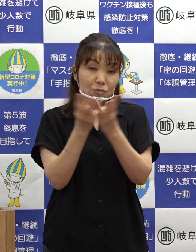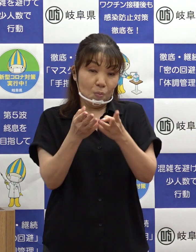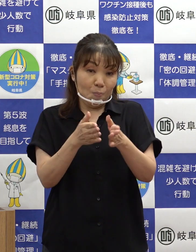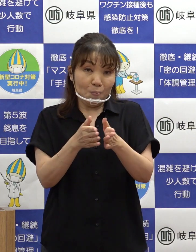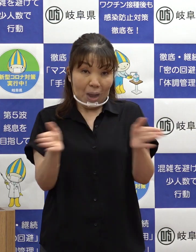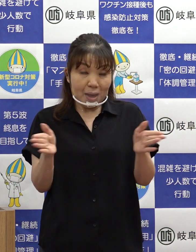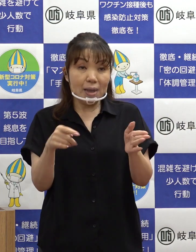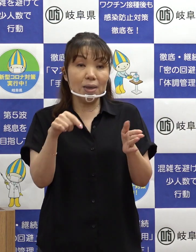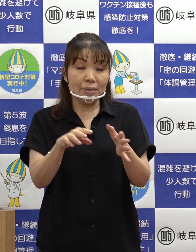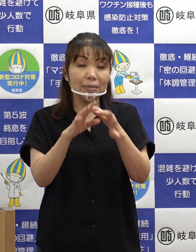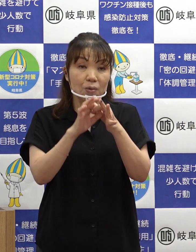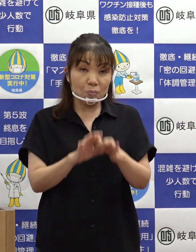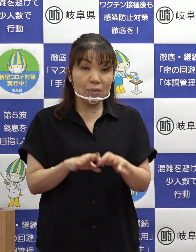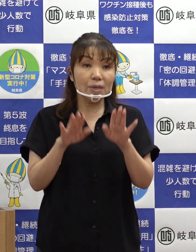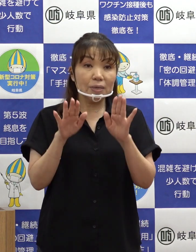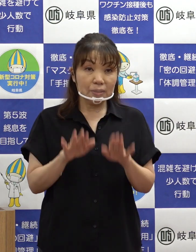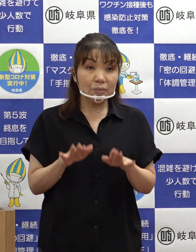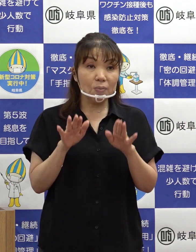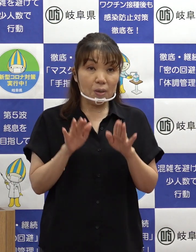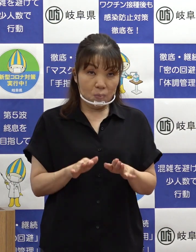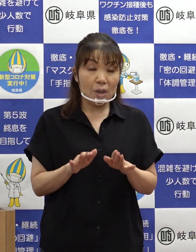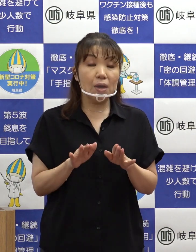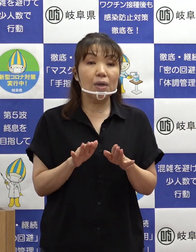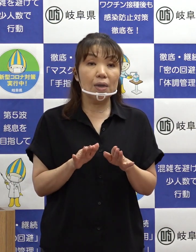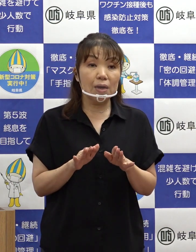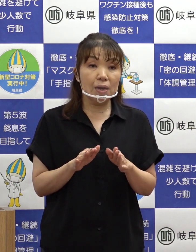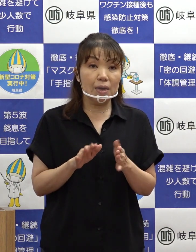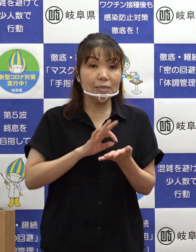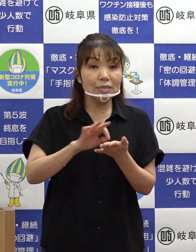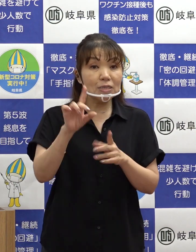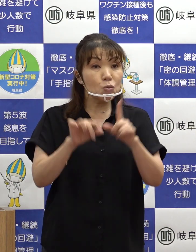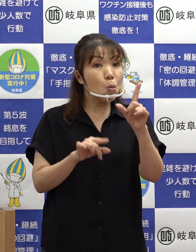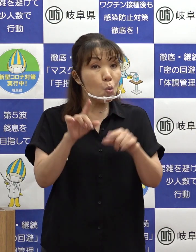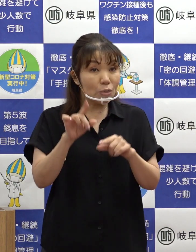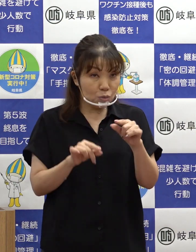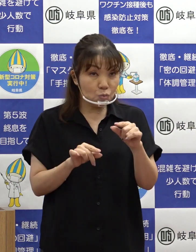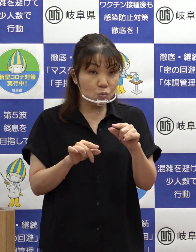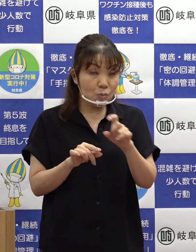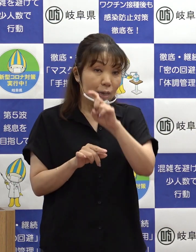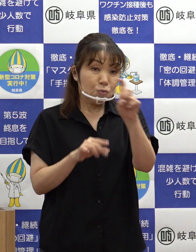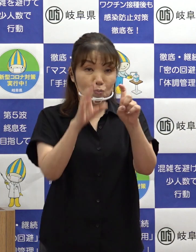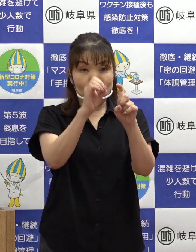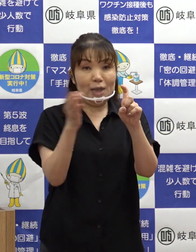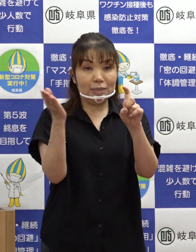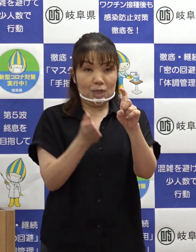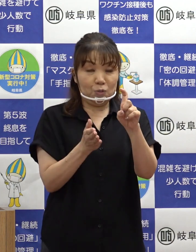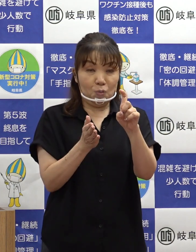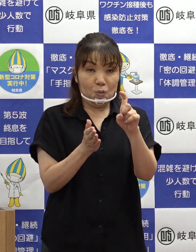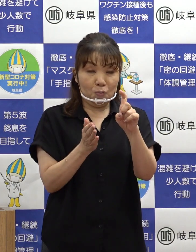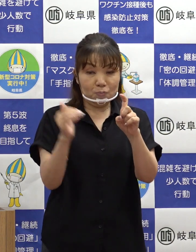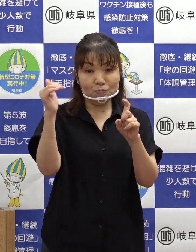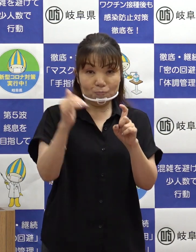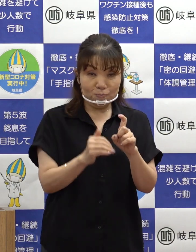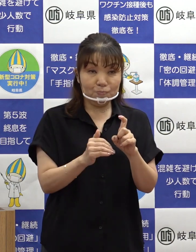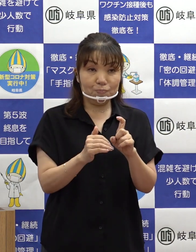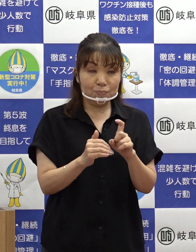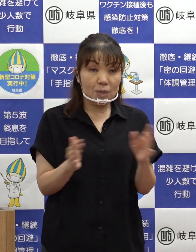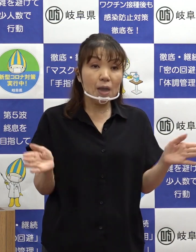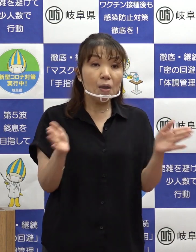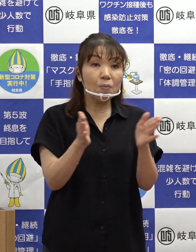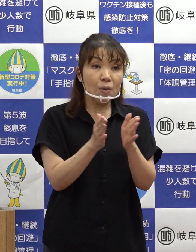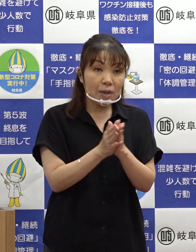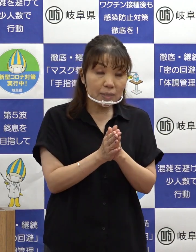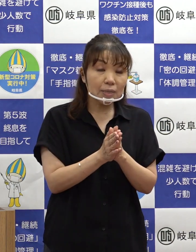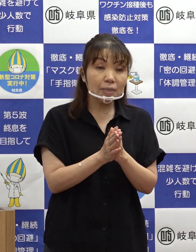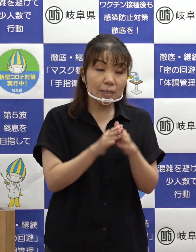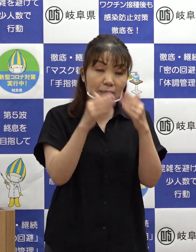、現在は、使用率 10% ということでございまして、両方合わせますと岐阜